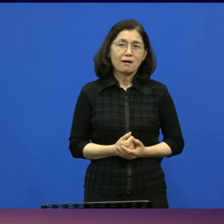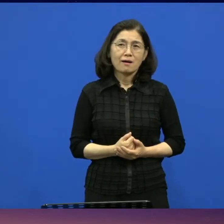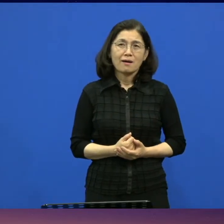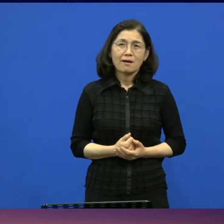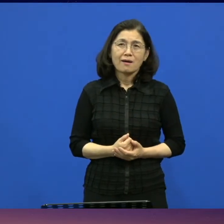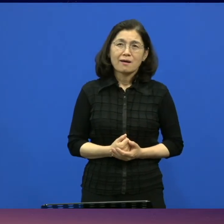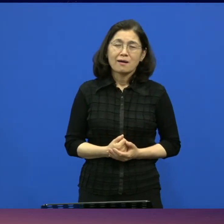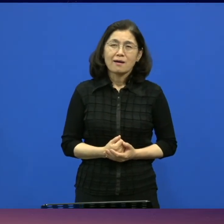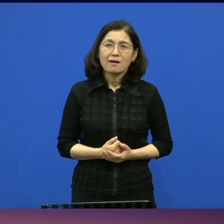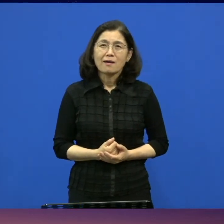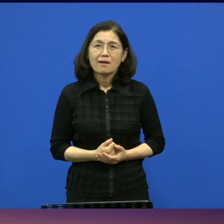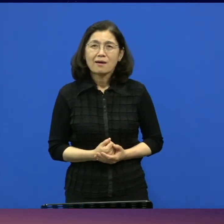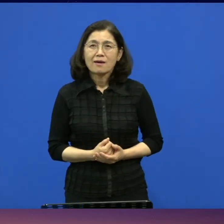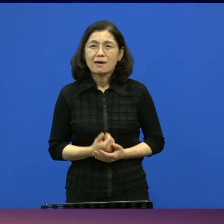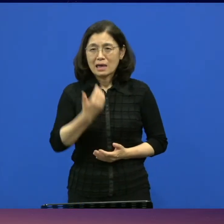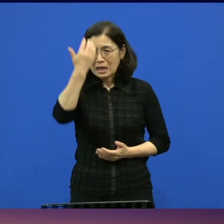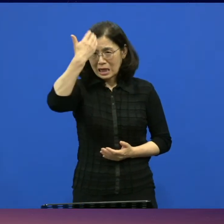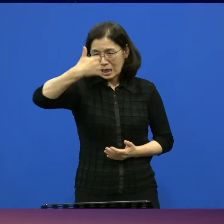나병과 같아.